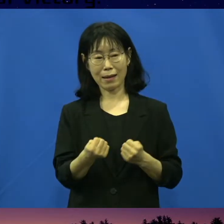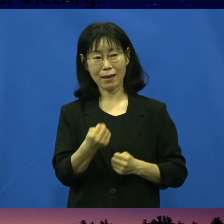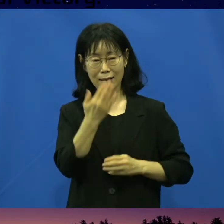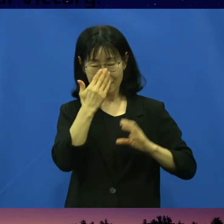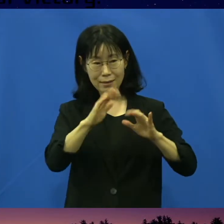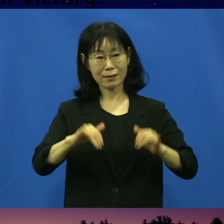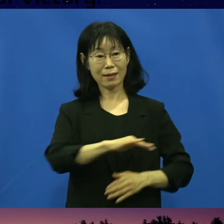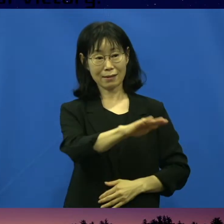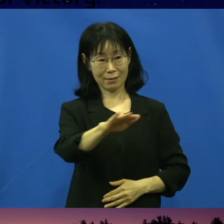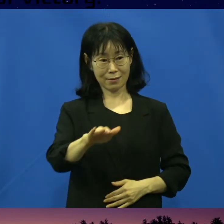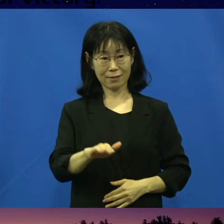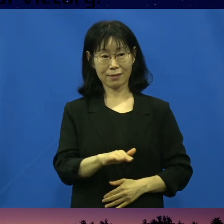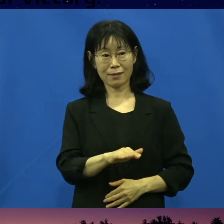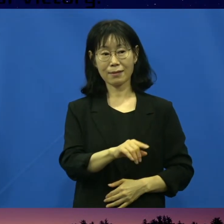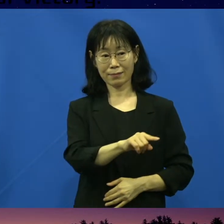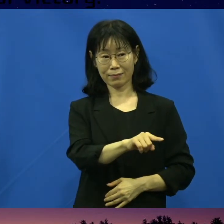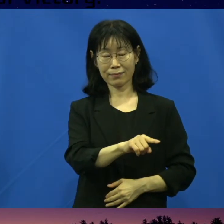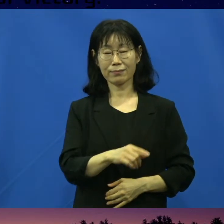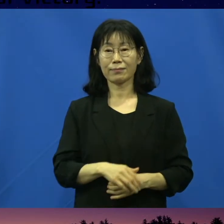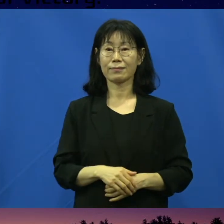내 방식이 아니에요, 여러분.